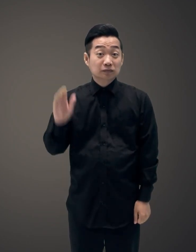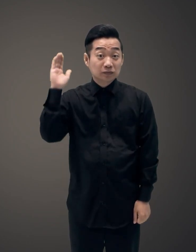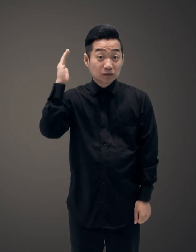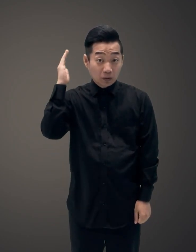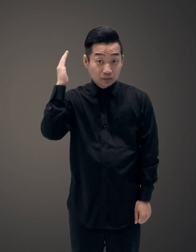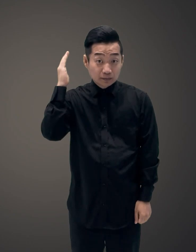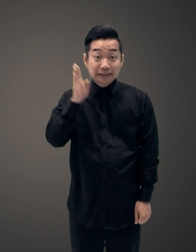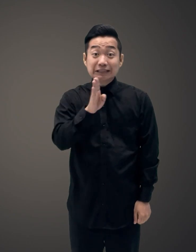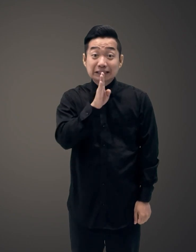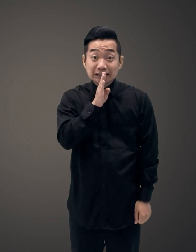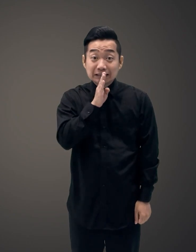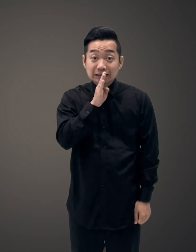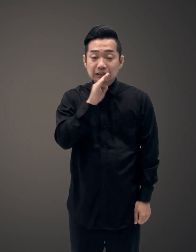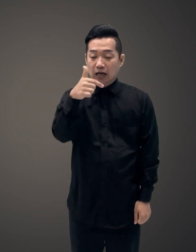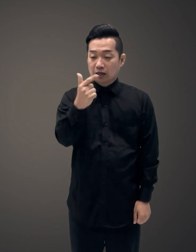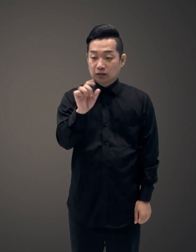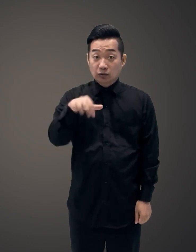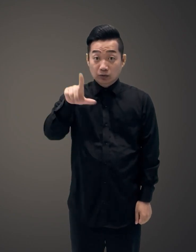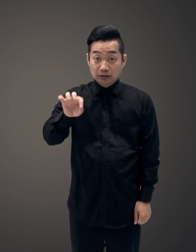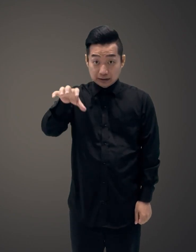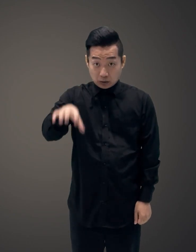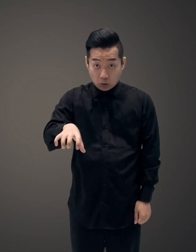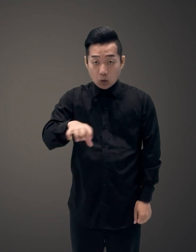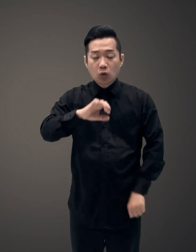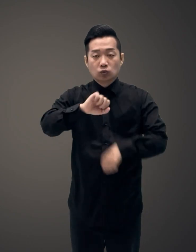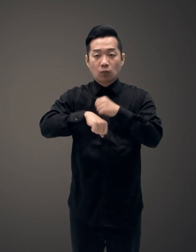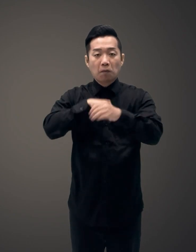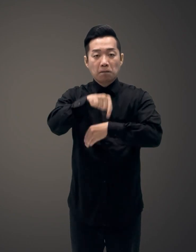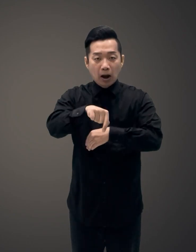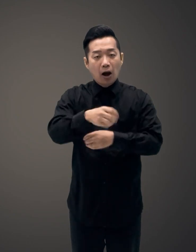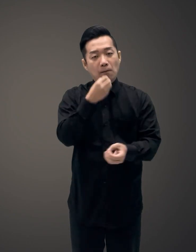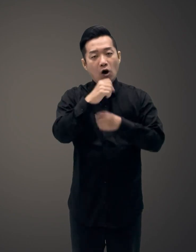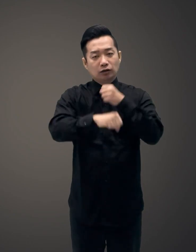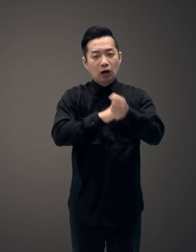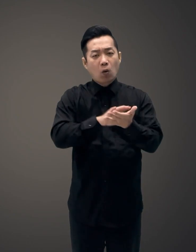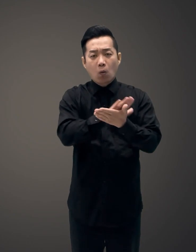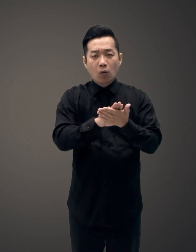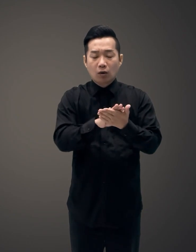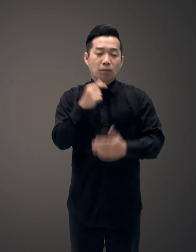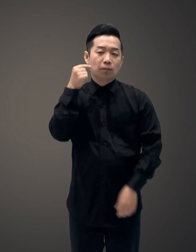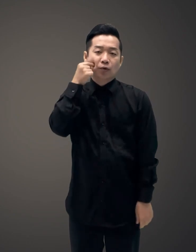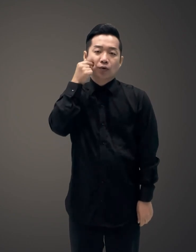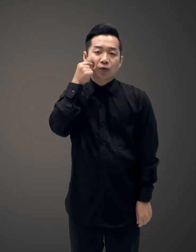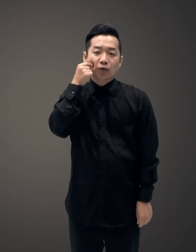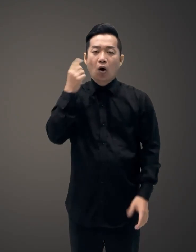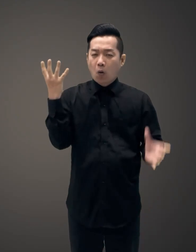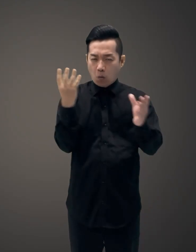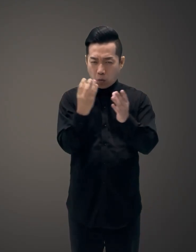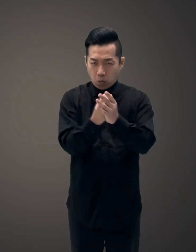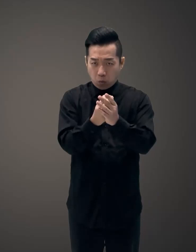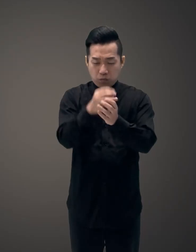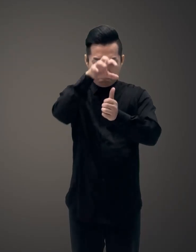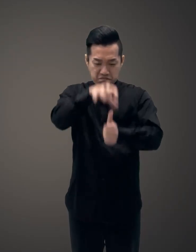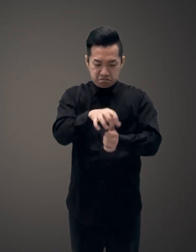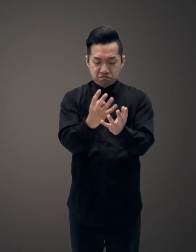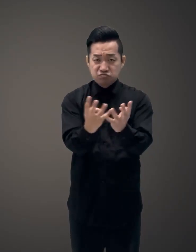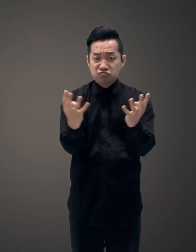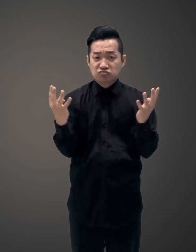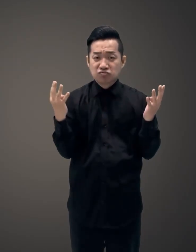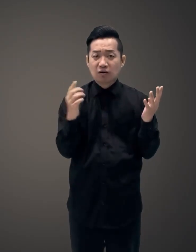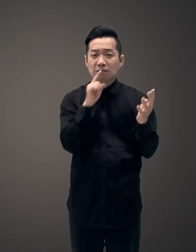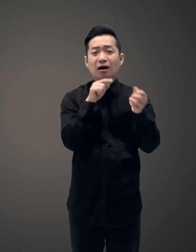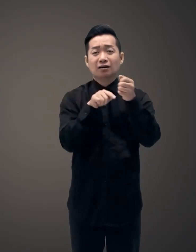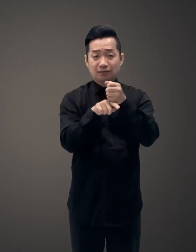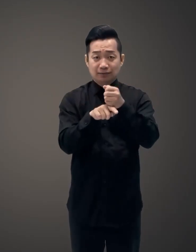오늘날 농장은 동물들이 밖으로 나가 목초를 뜯어 먹을 수 없는 완전히 밀폐된